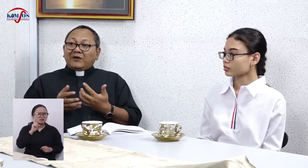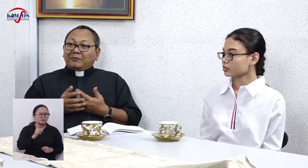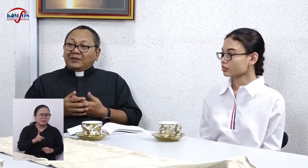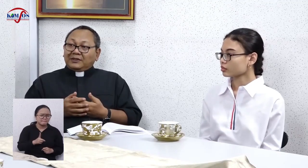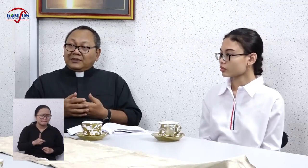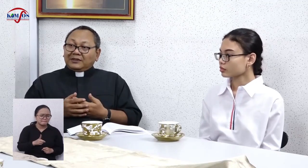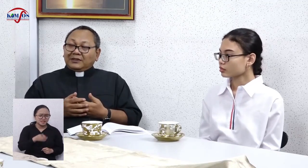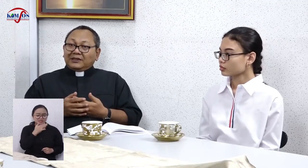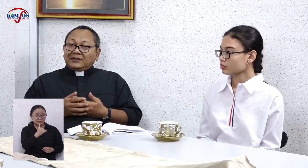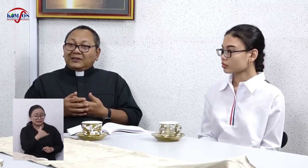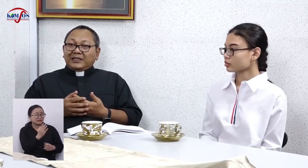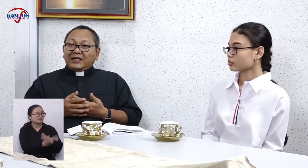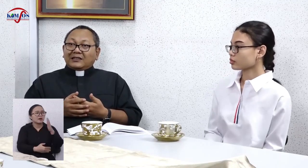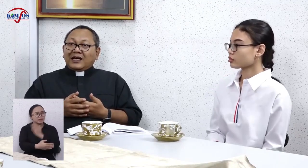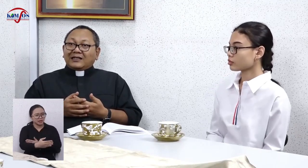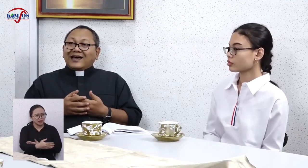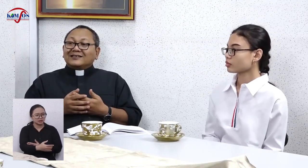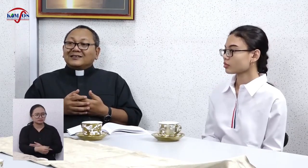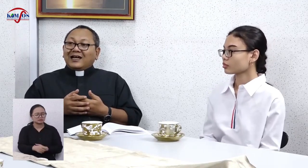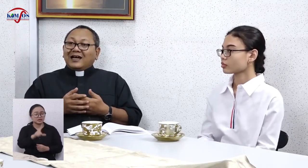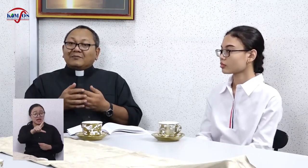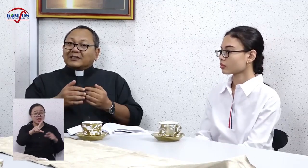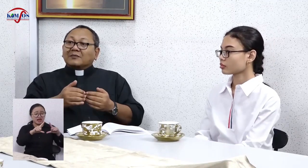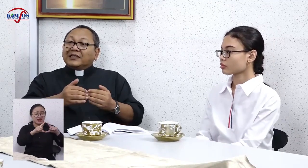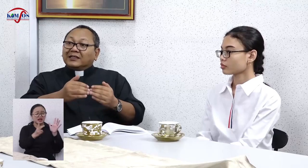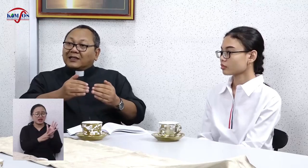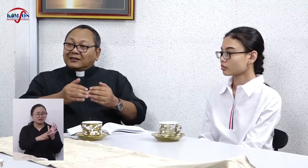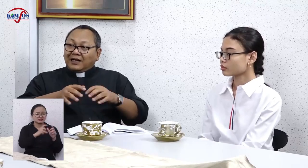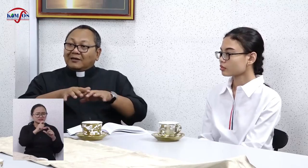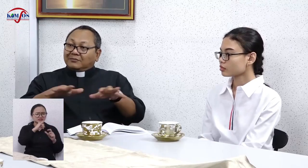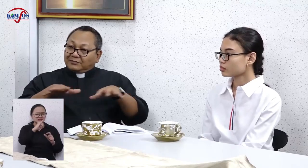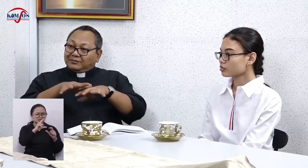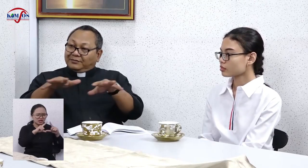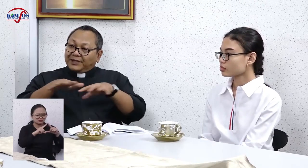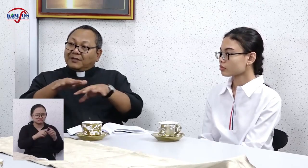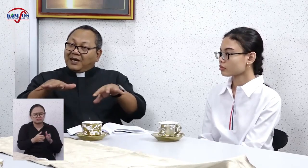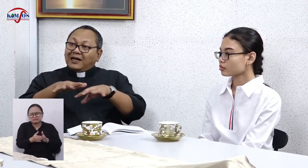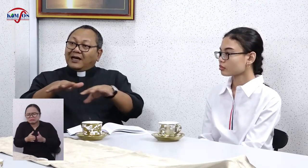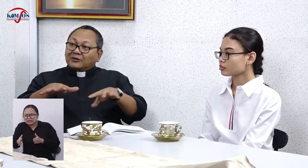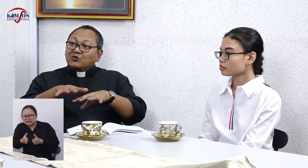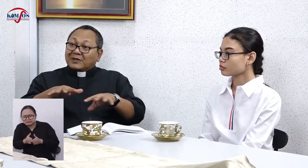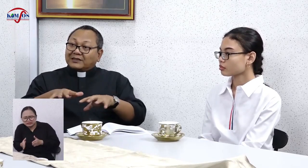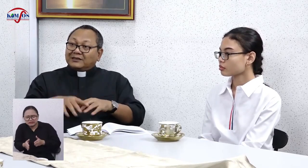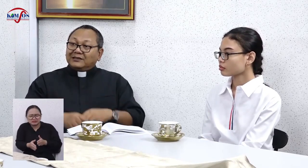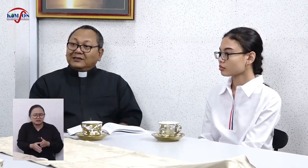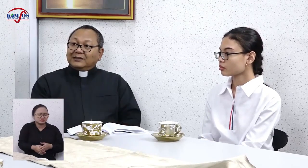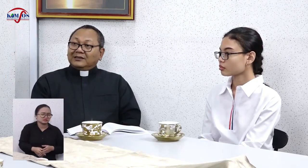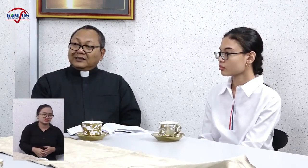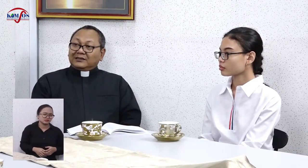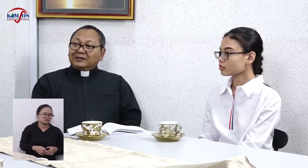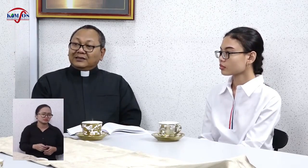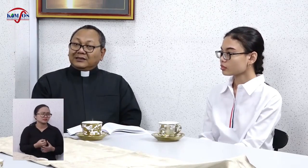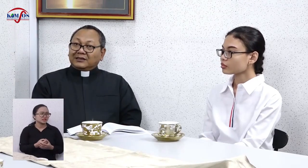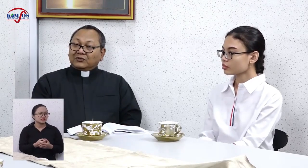kaum difabel demikianlah lansia hampir terpinggirkan dalam penggembalaan umat